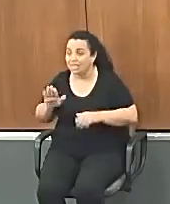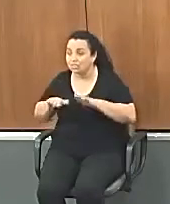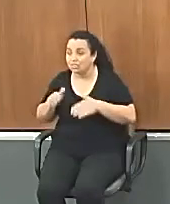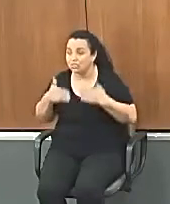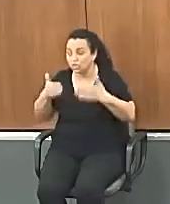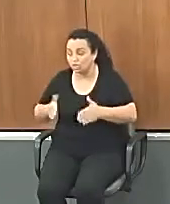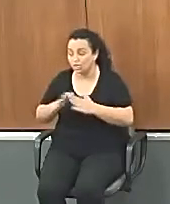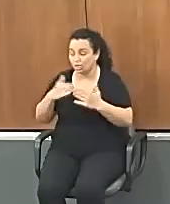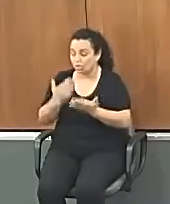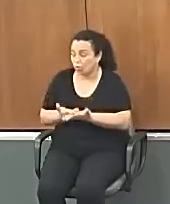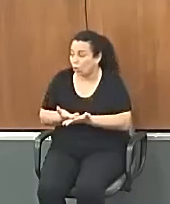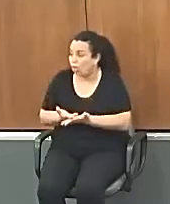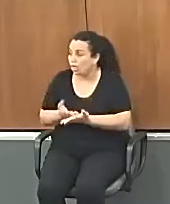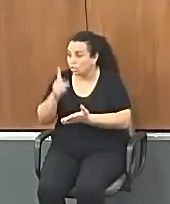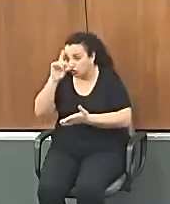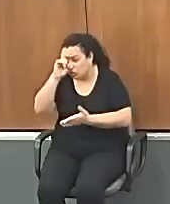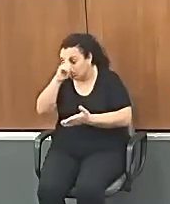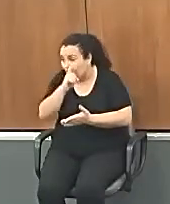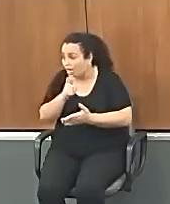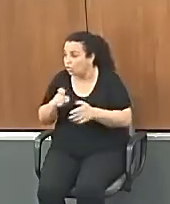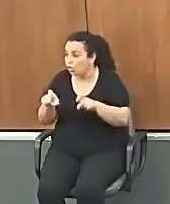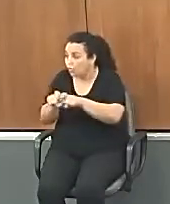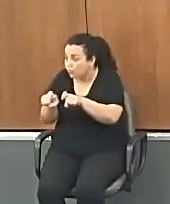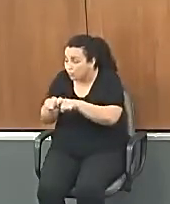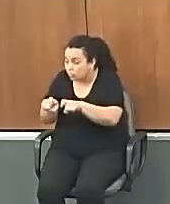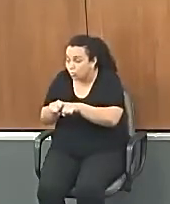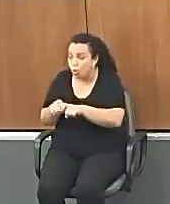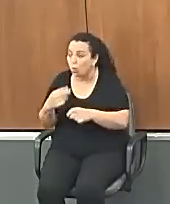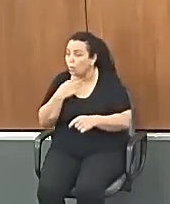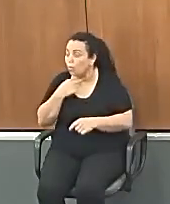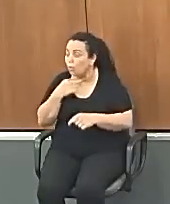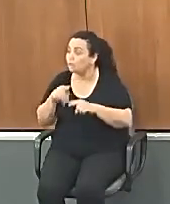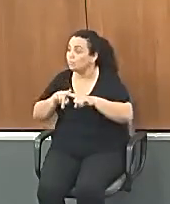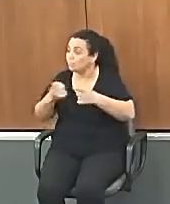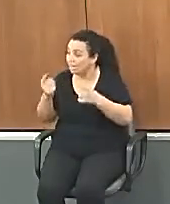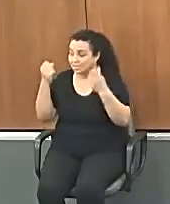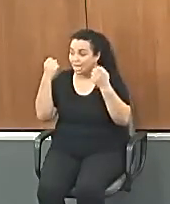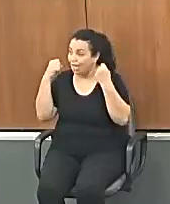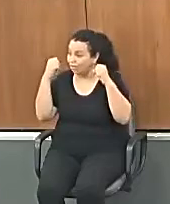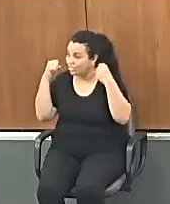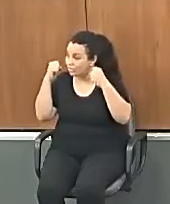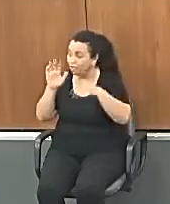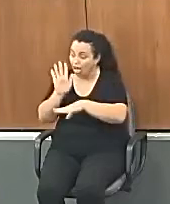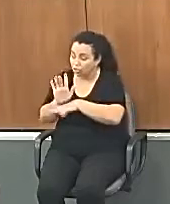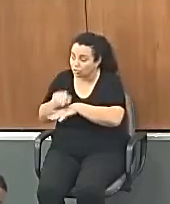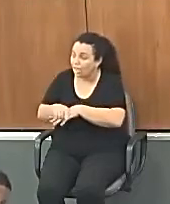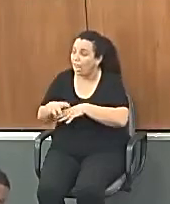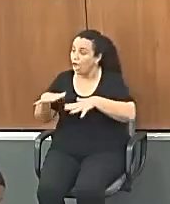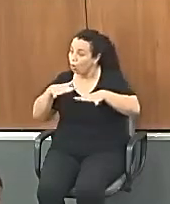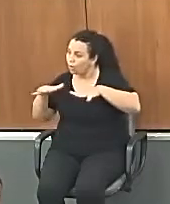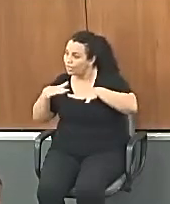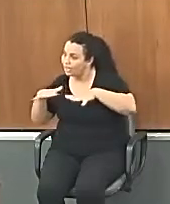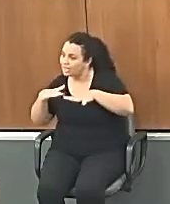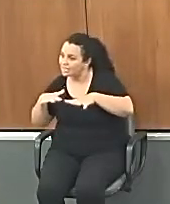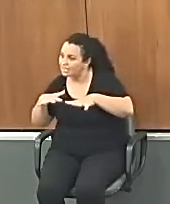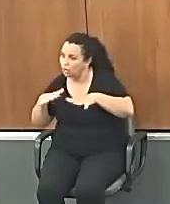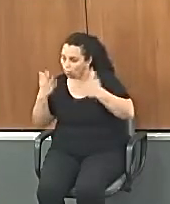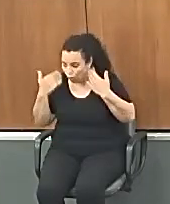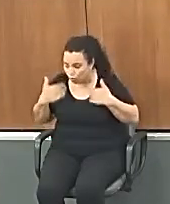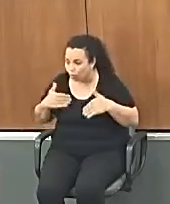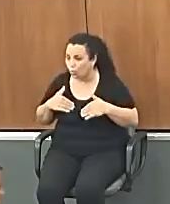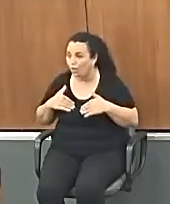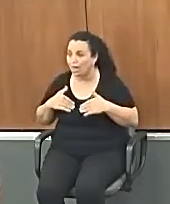né o futebol de salão mas educação física vai ajudar ele na sua coordenação motora né a ter um